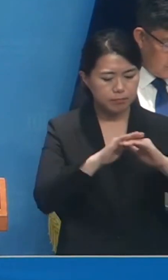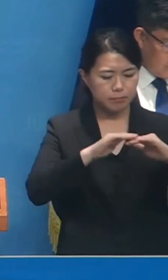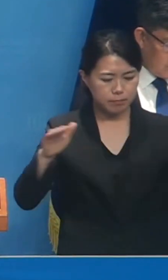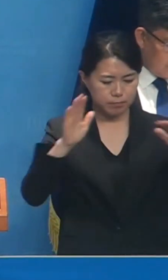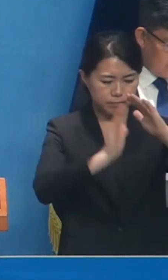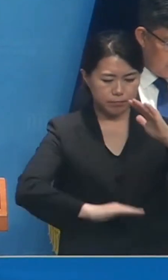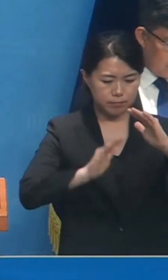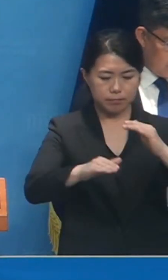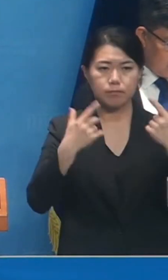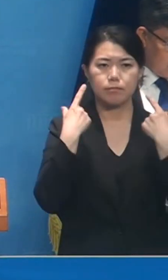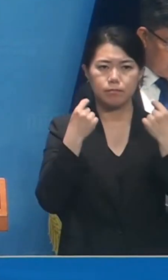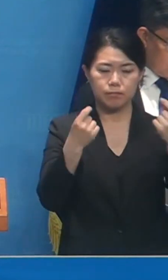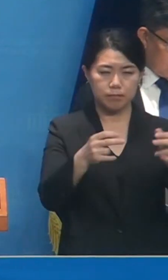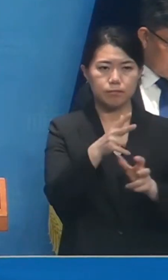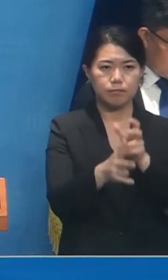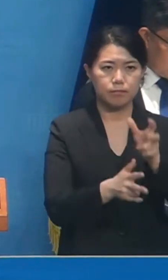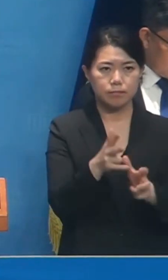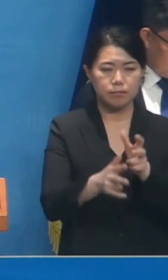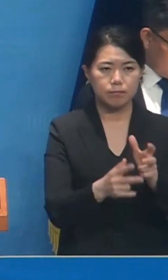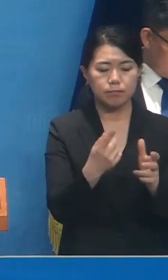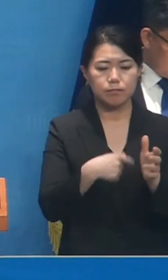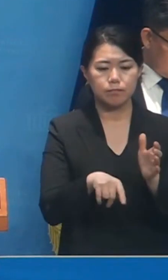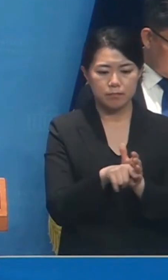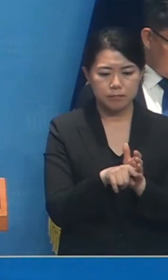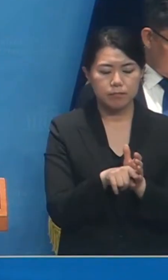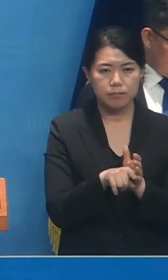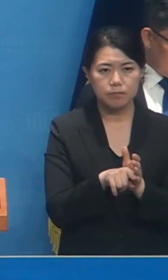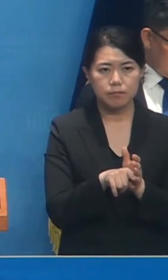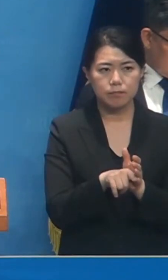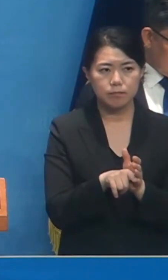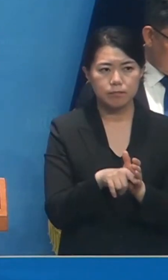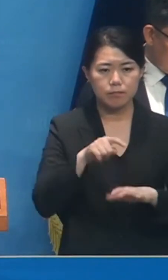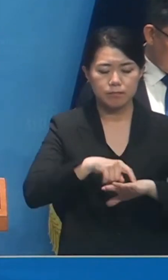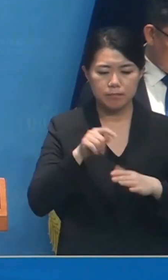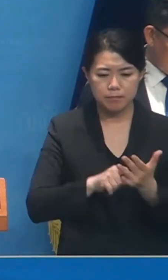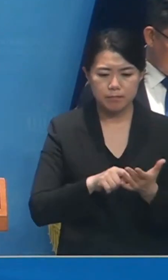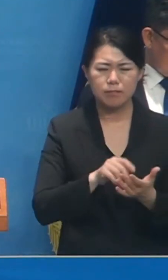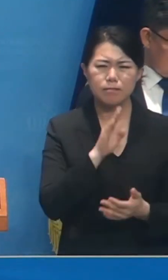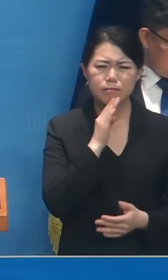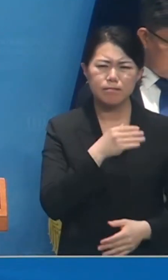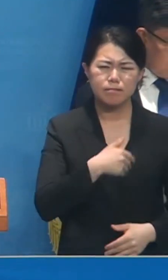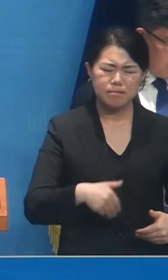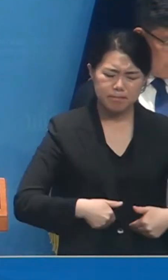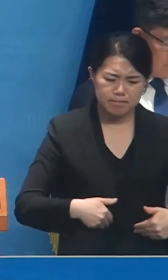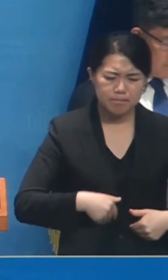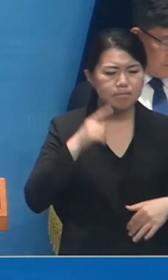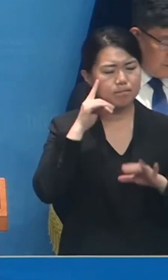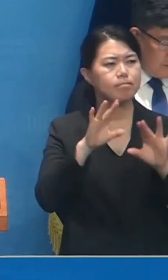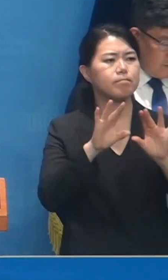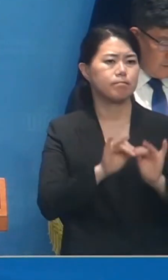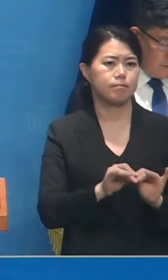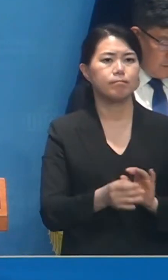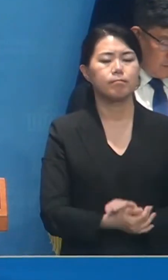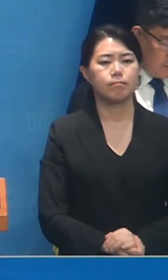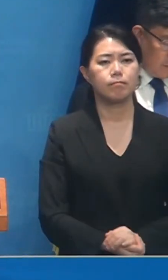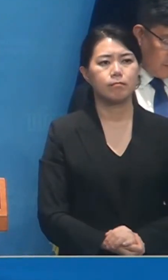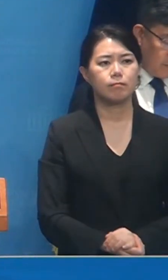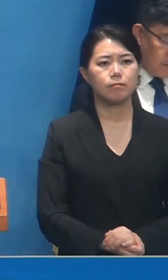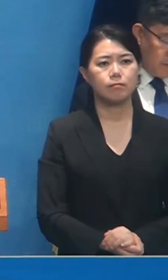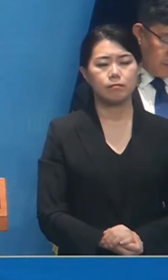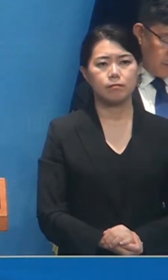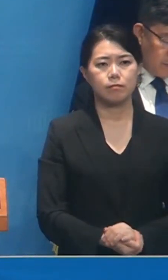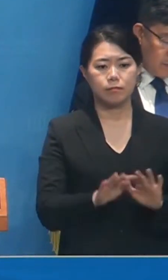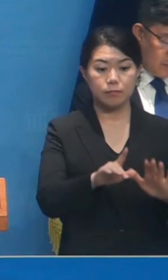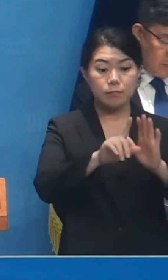공정하고 지속 가능한 산업으로 나아가야 한다는 걸 절박한 필요성을 깊이 공감하고 있습니다.